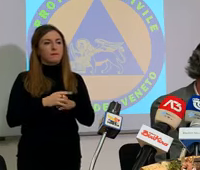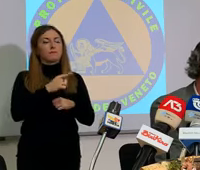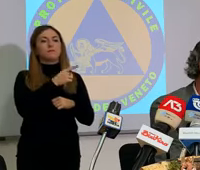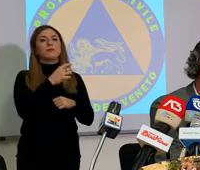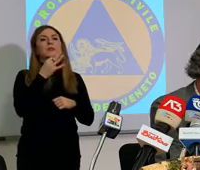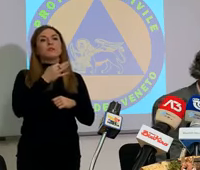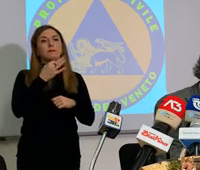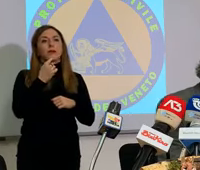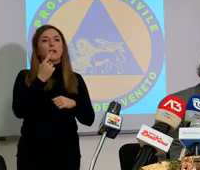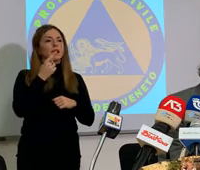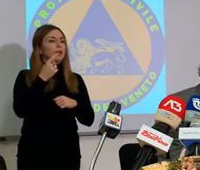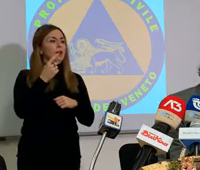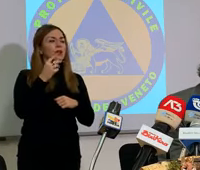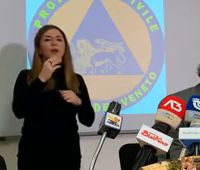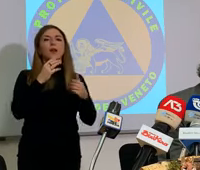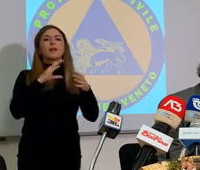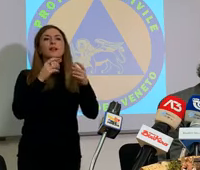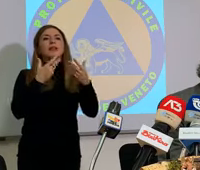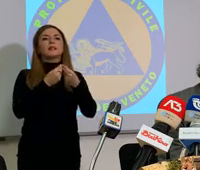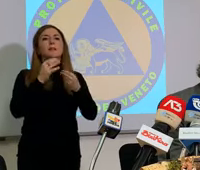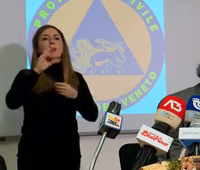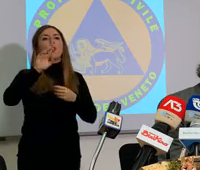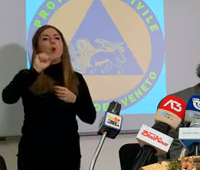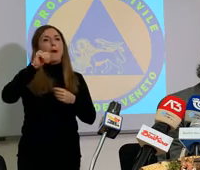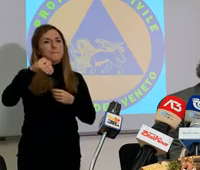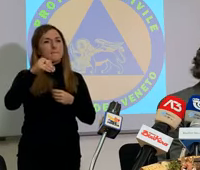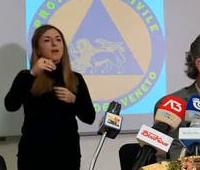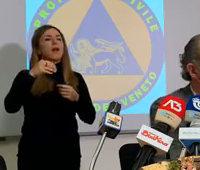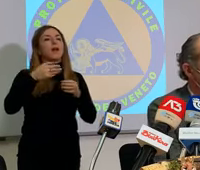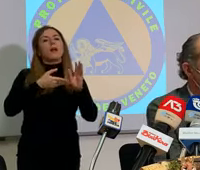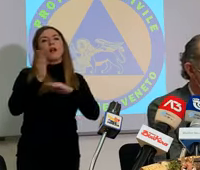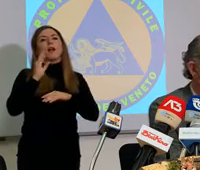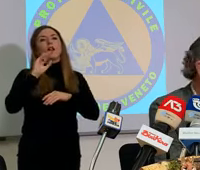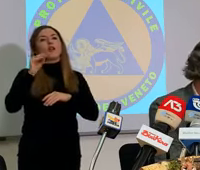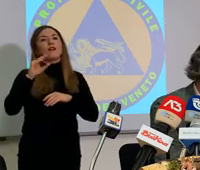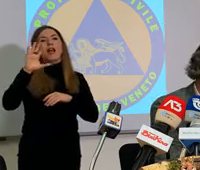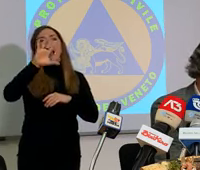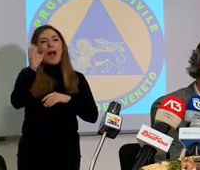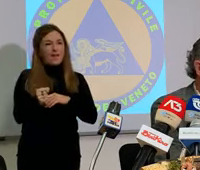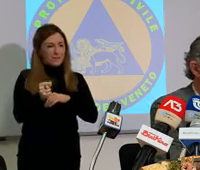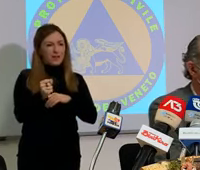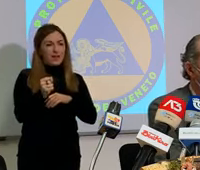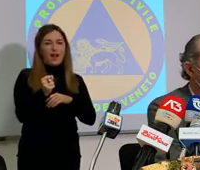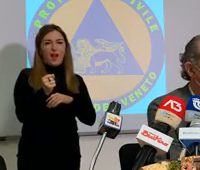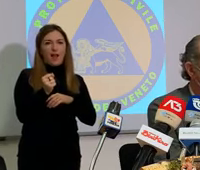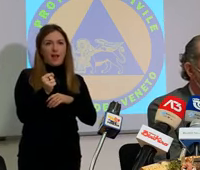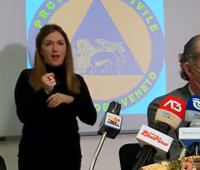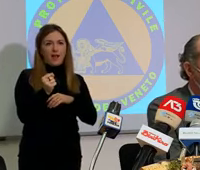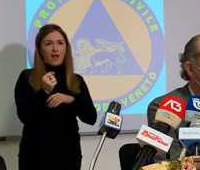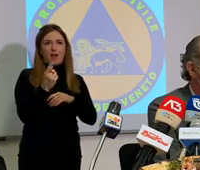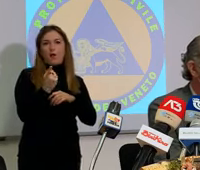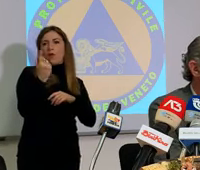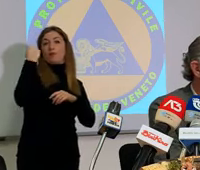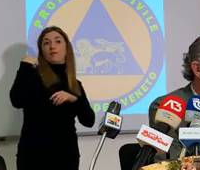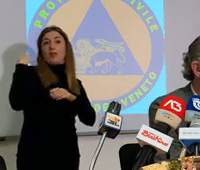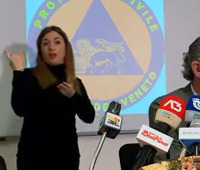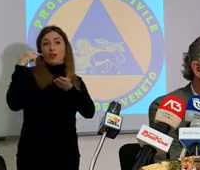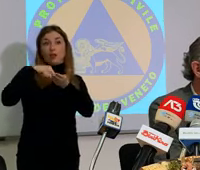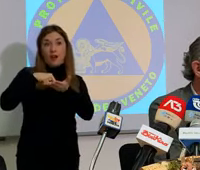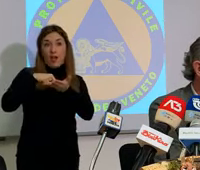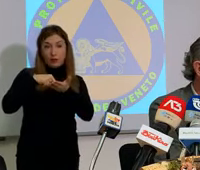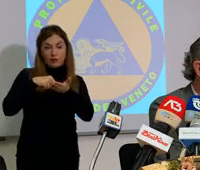in sierra leone due anni fa tre anni fa con e senato un anno fa tornato un anno fa ha dato vita al